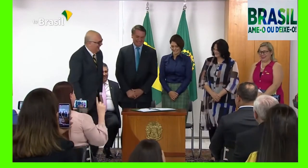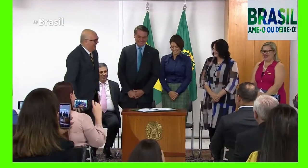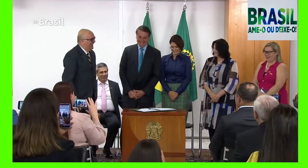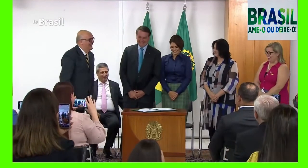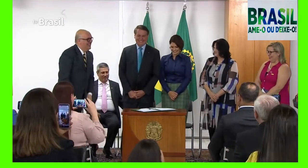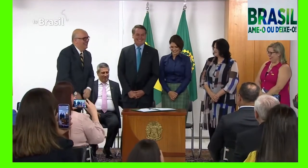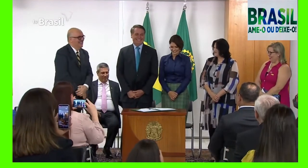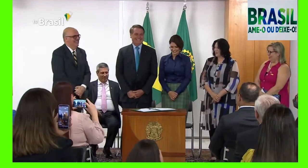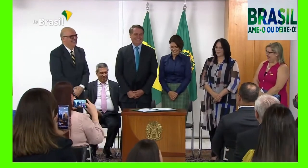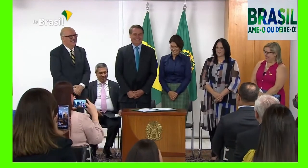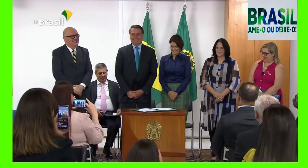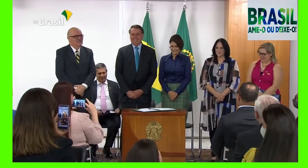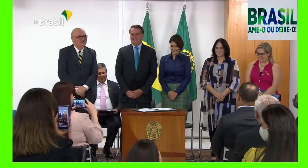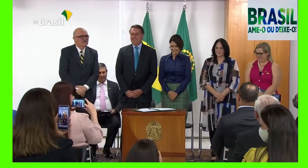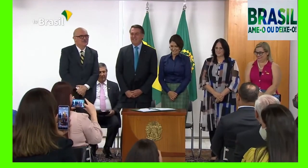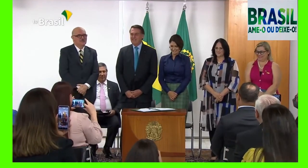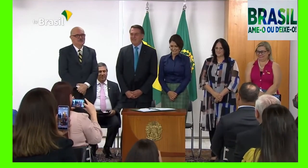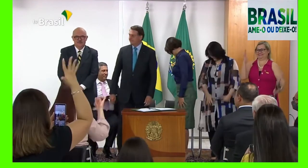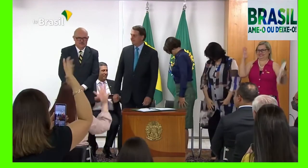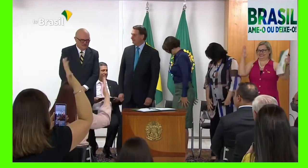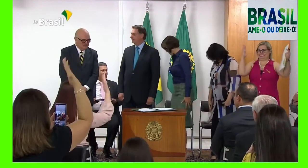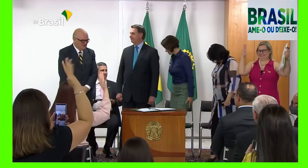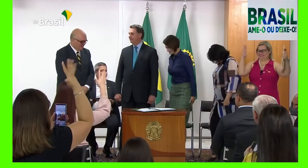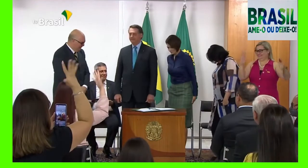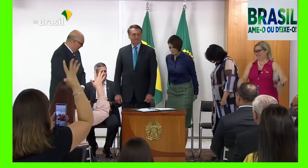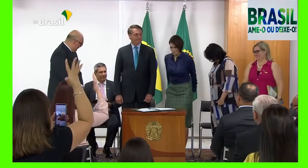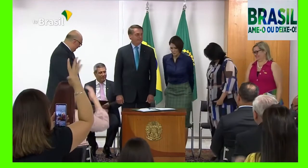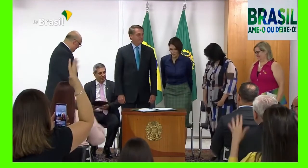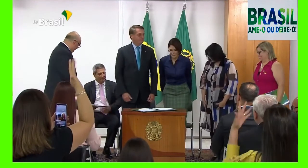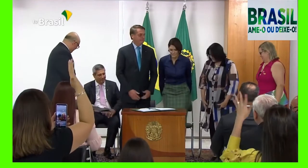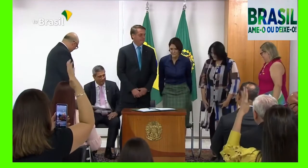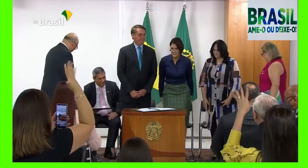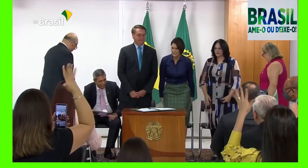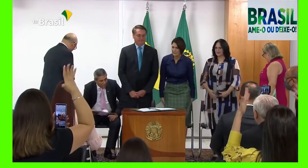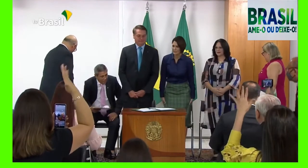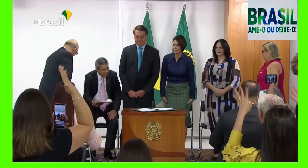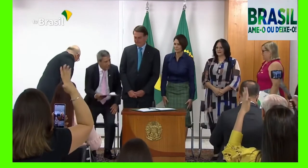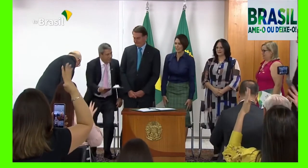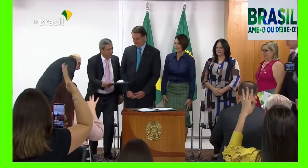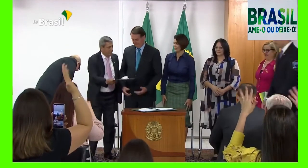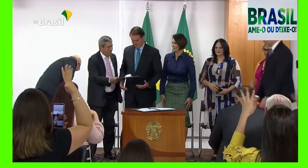Está encerrada esta cerimônia.